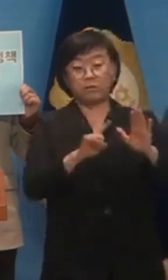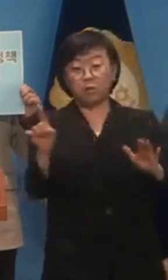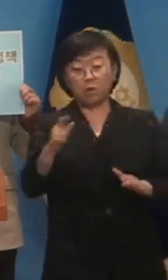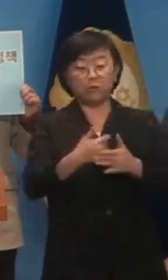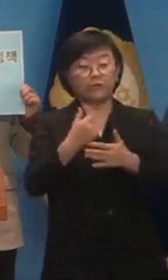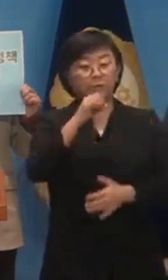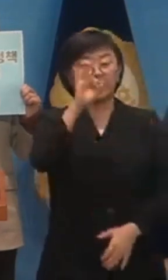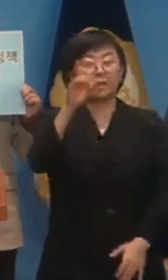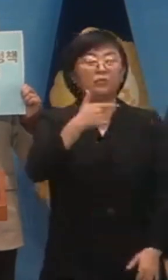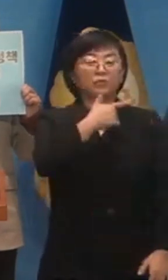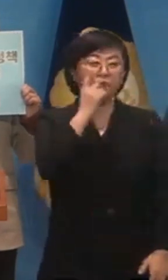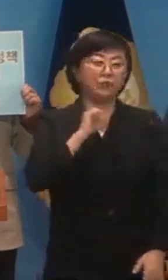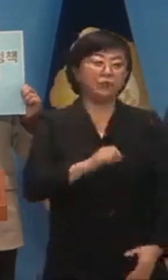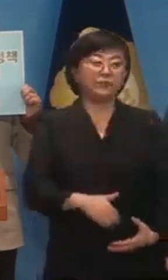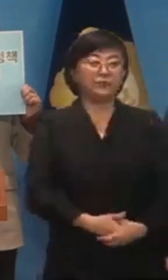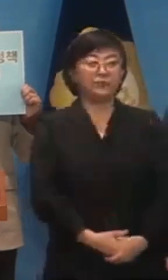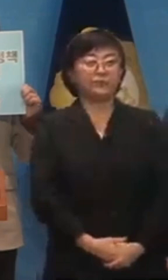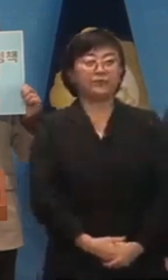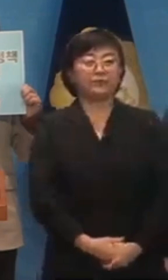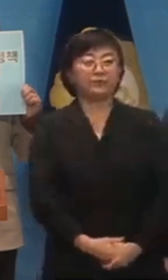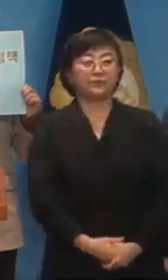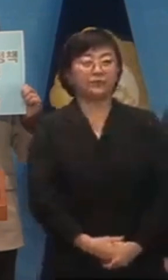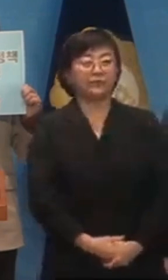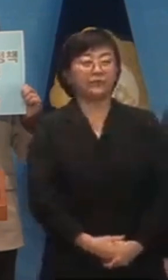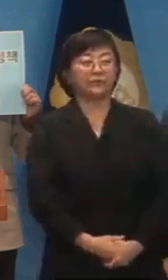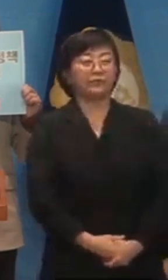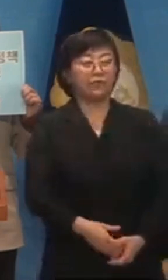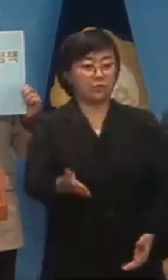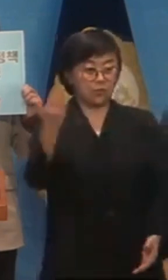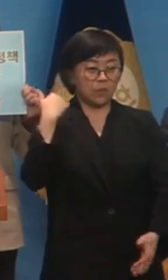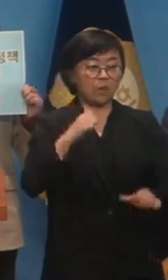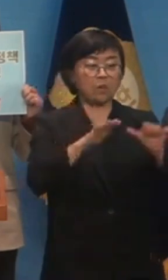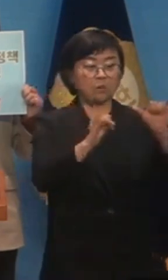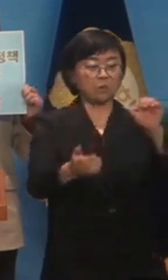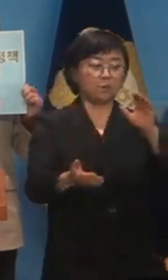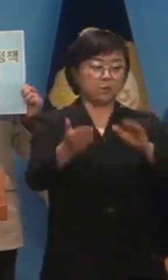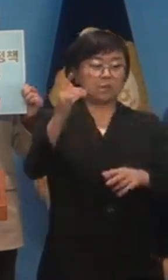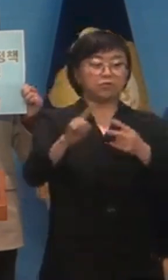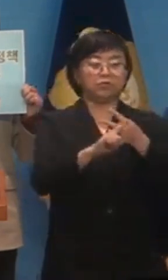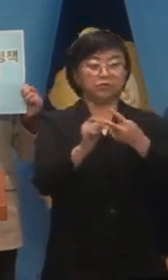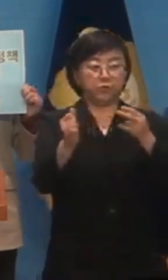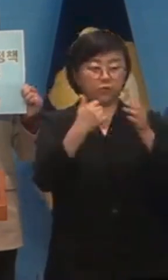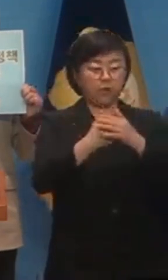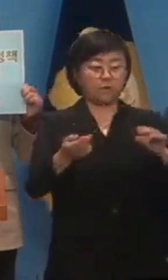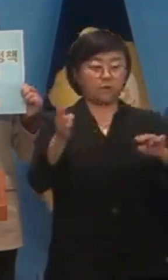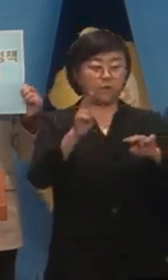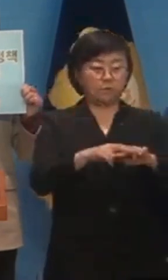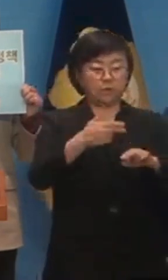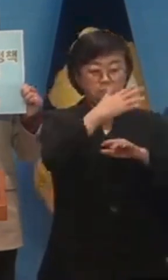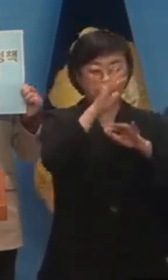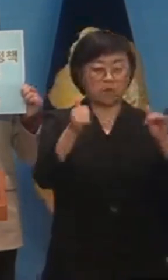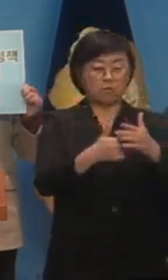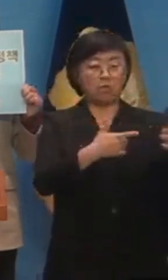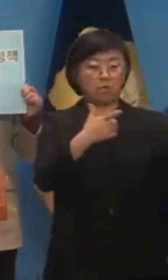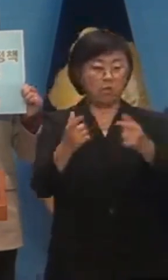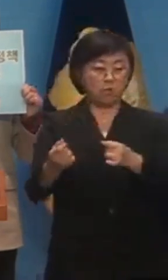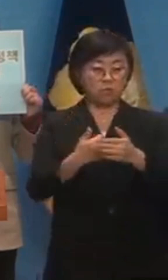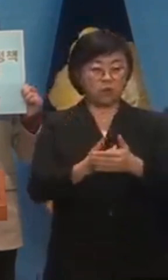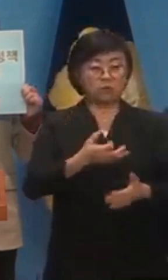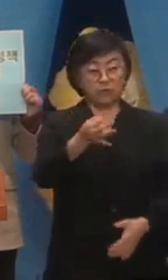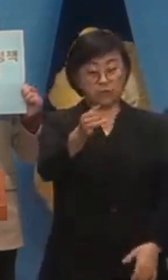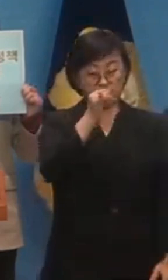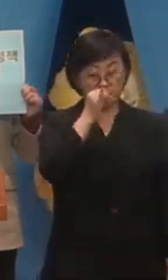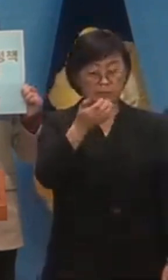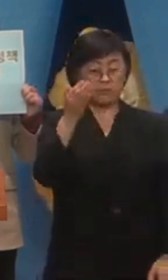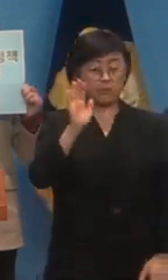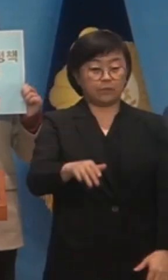것은 예산 부족이었습니다. 이전에는 5인 이상 중소기업에 취직한 청년 모두에게